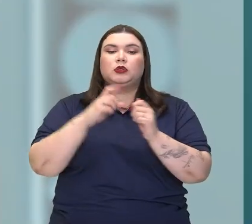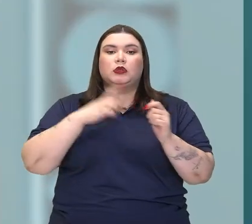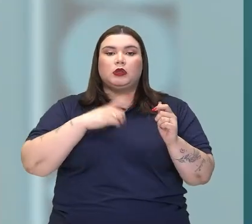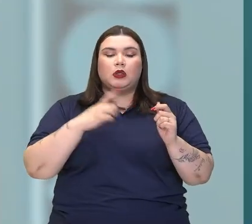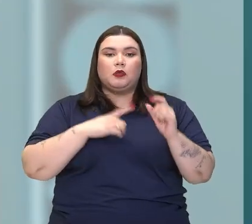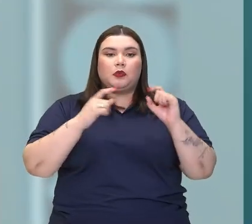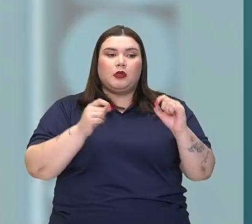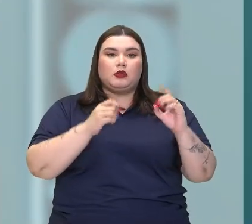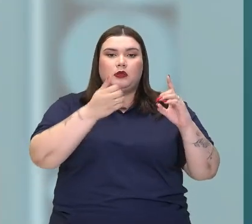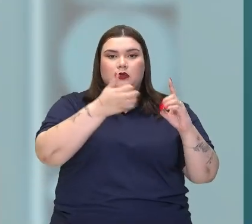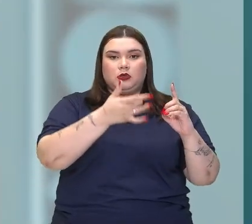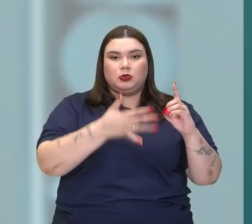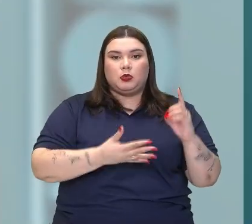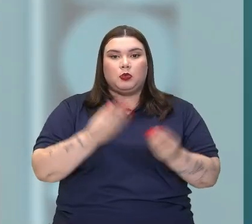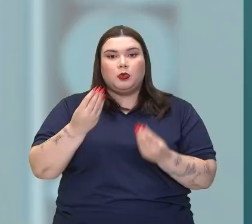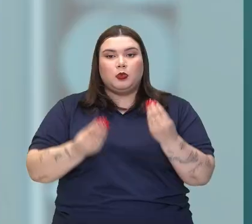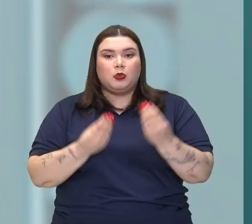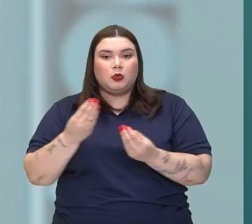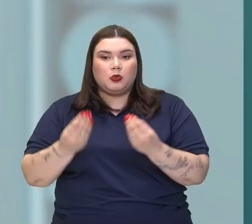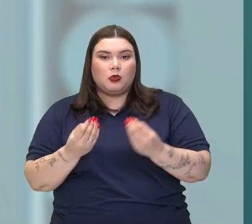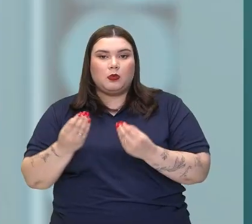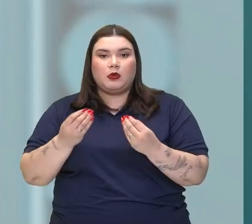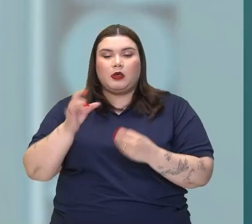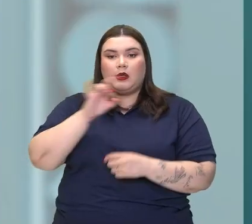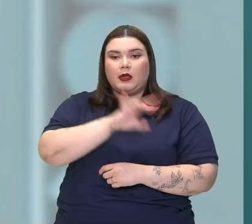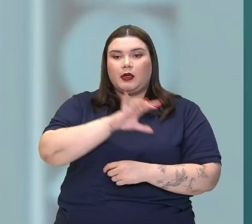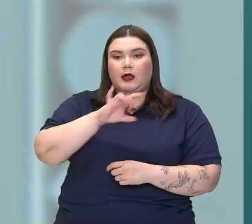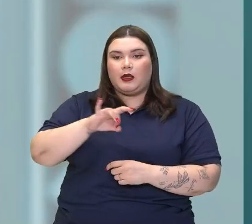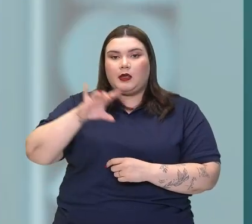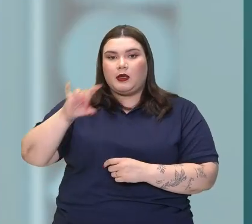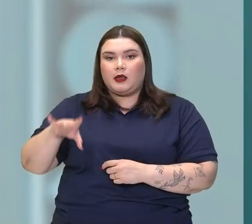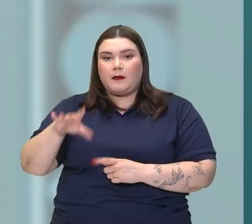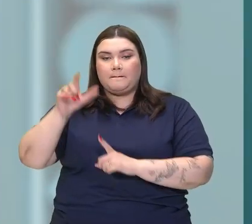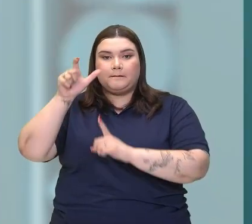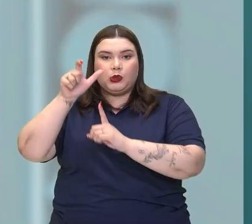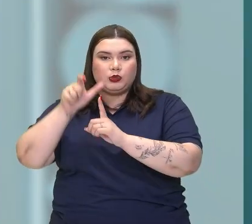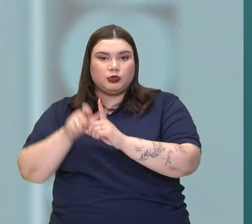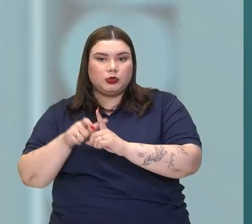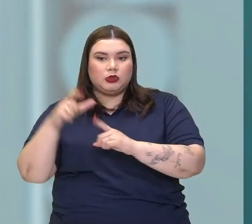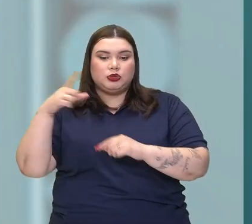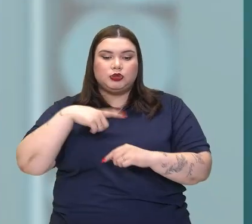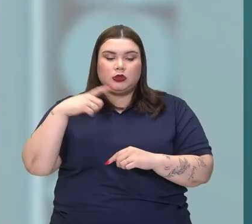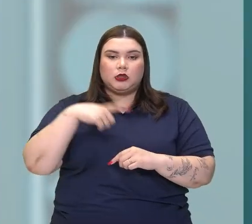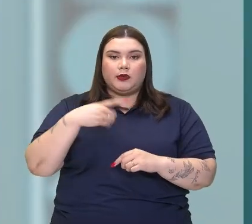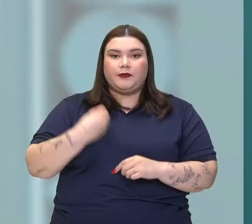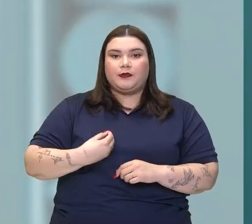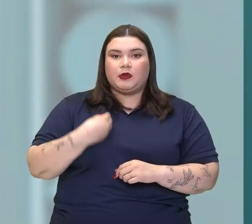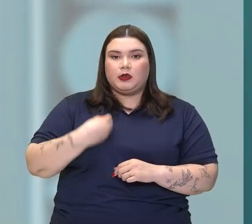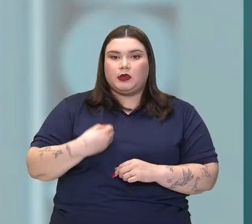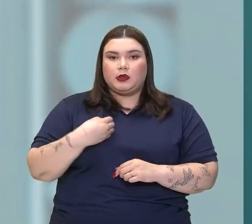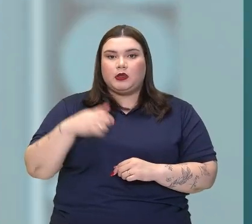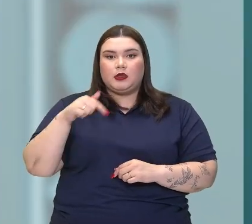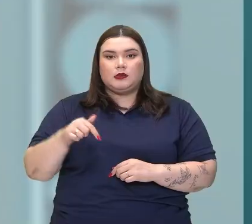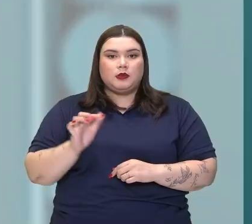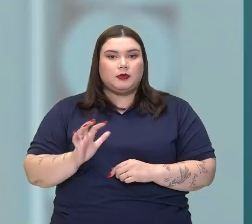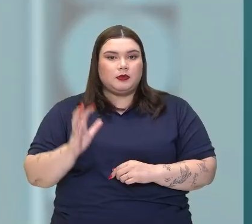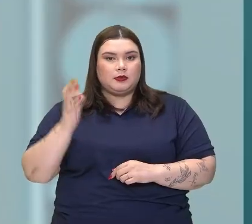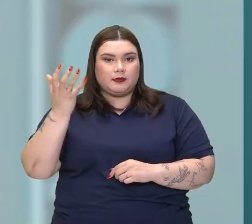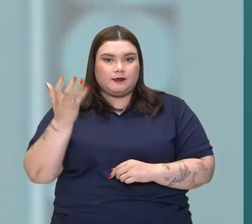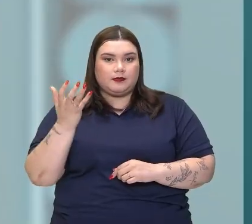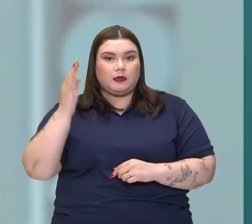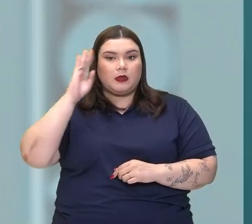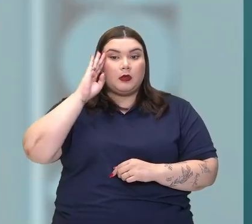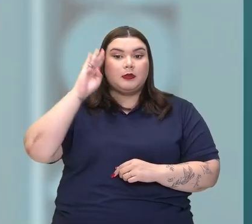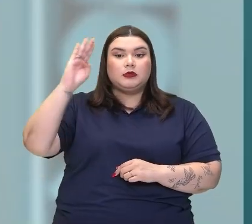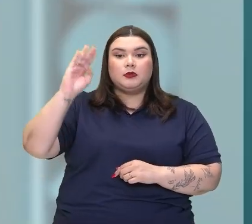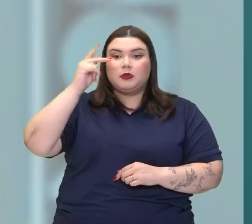uma descrição de como cada pessoa, né, cada personagem estava vivenciando a situação,